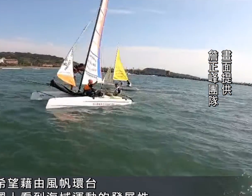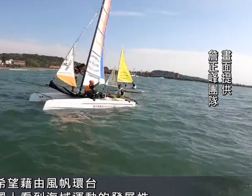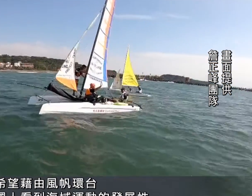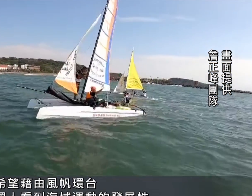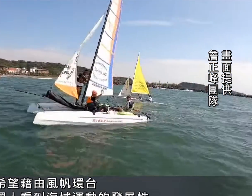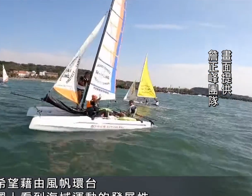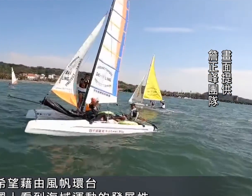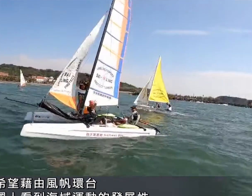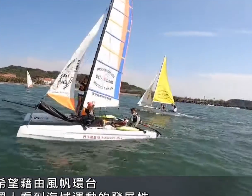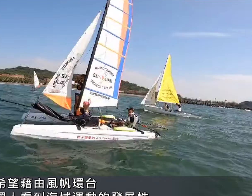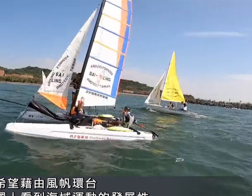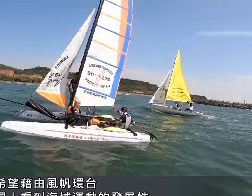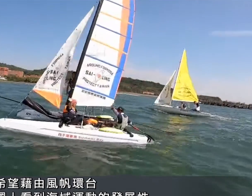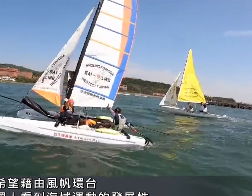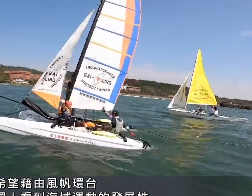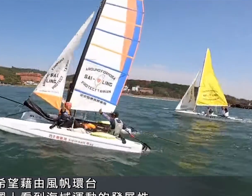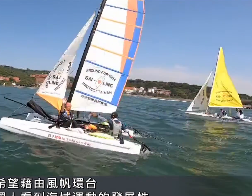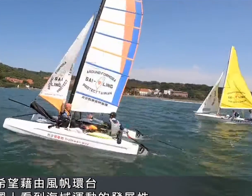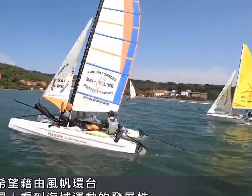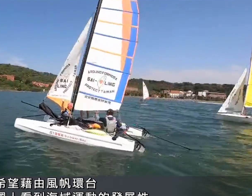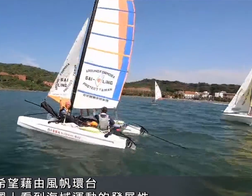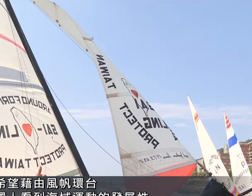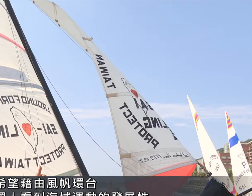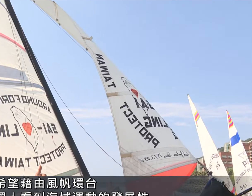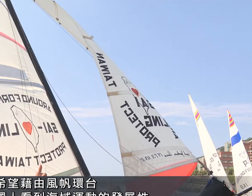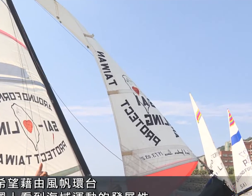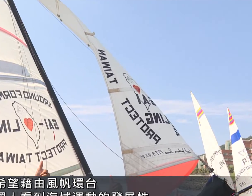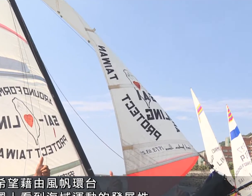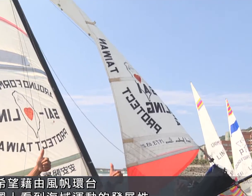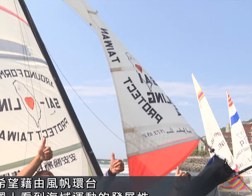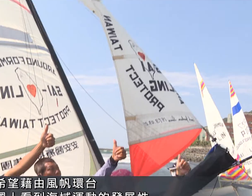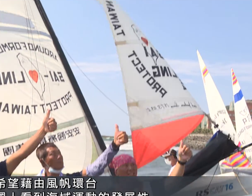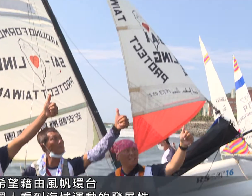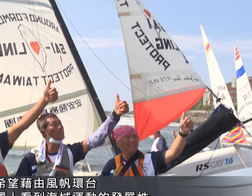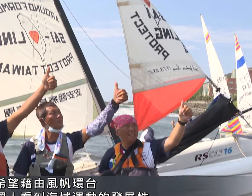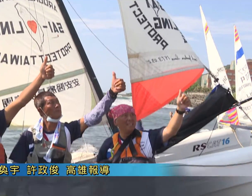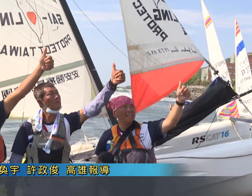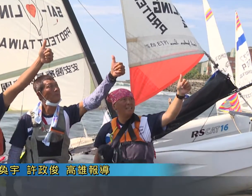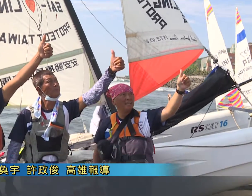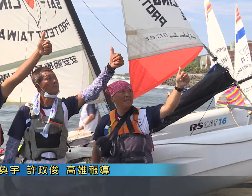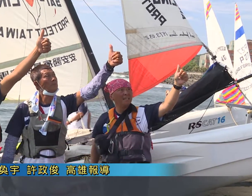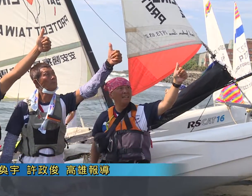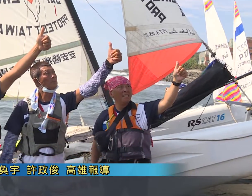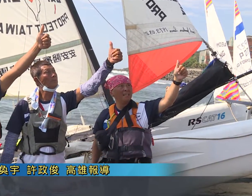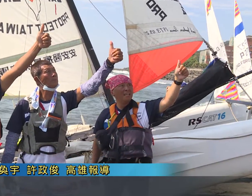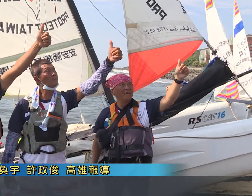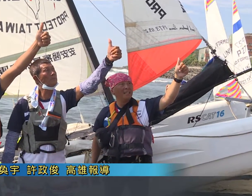借由风帆环台，让国人看到海域运动的发展性。记者陈焕宇、许正俊高雄报道。